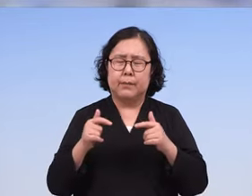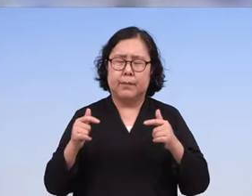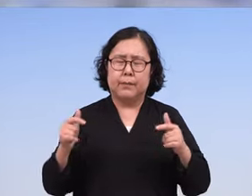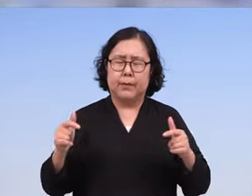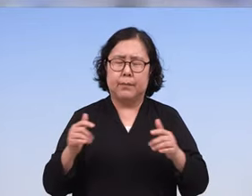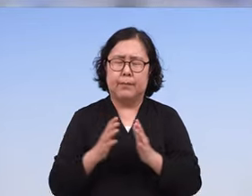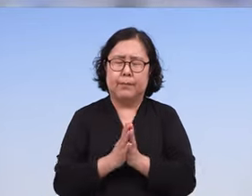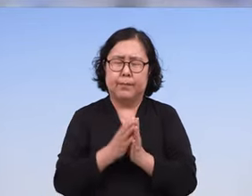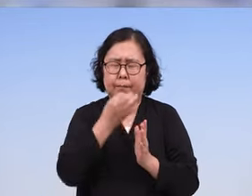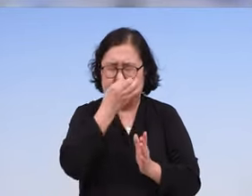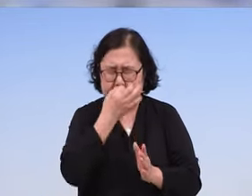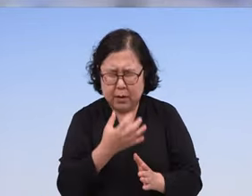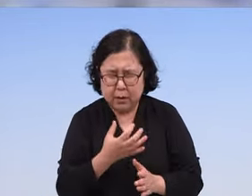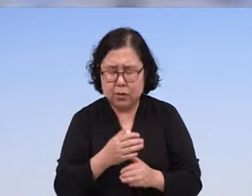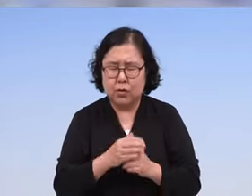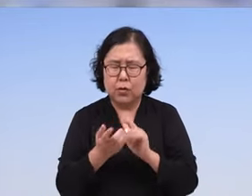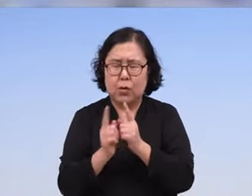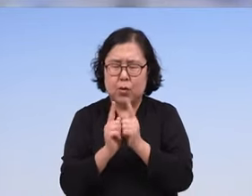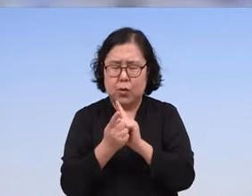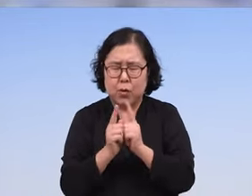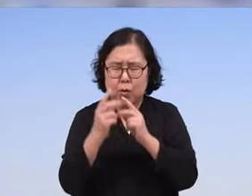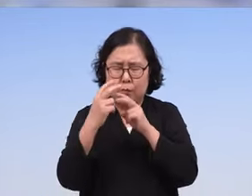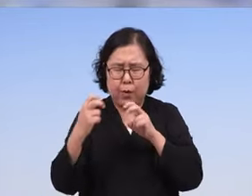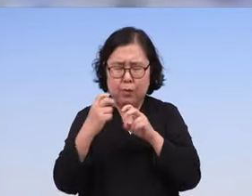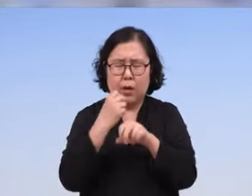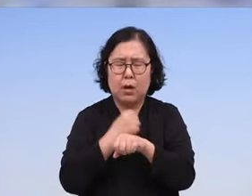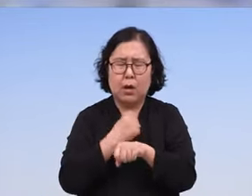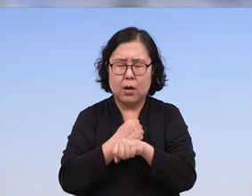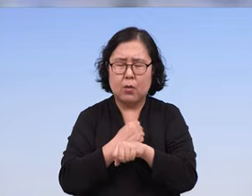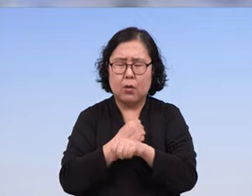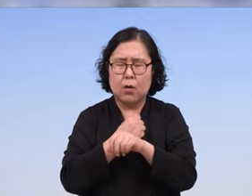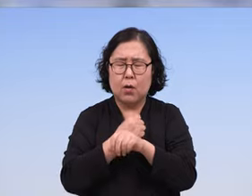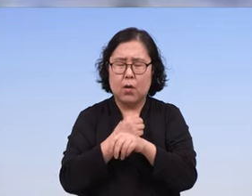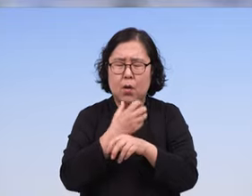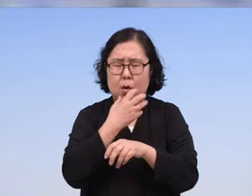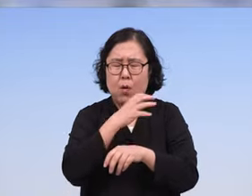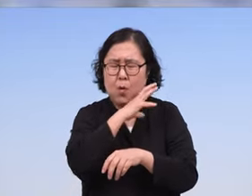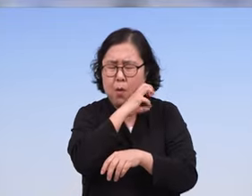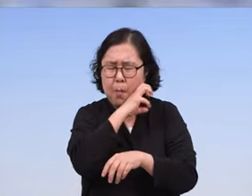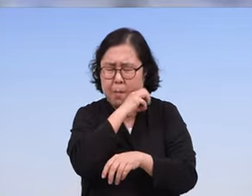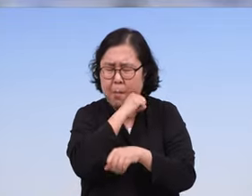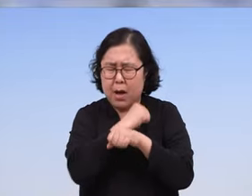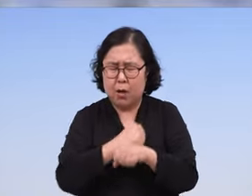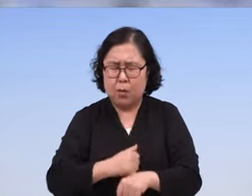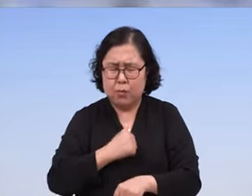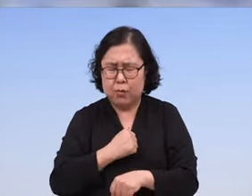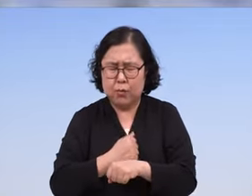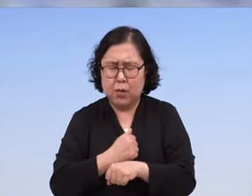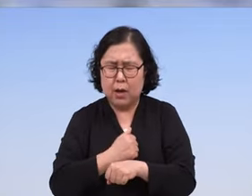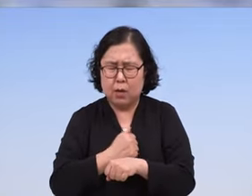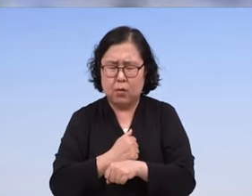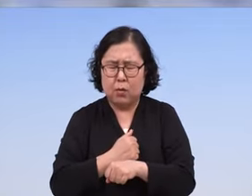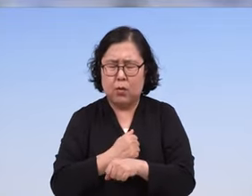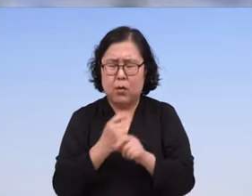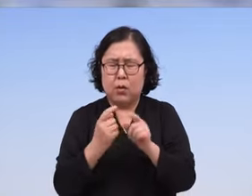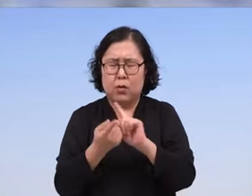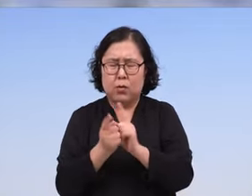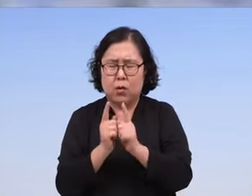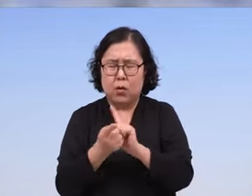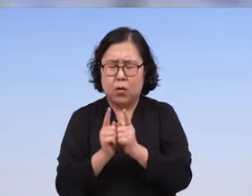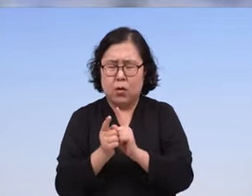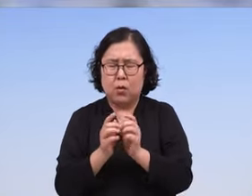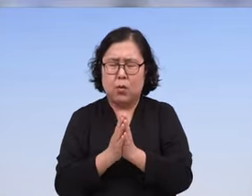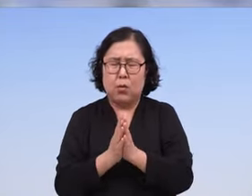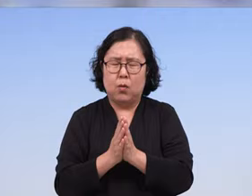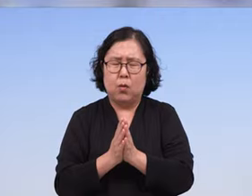세상은 점점 삭막해지고 서로가 서로를 미워하고 원망하고 분노하며 서로를 향하여